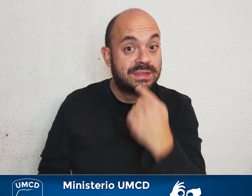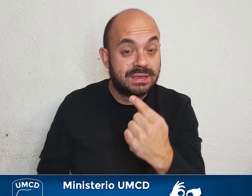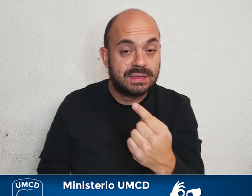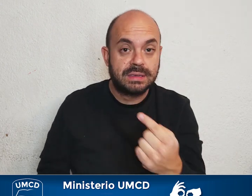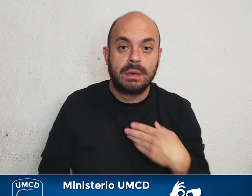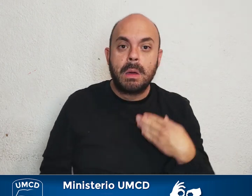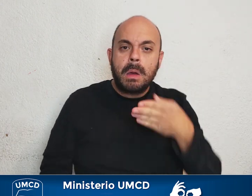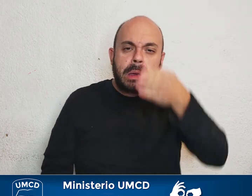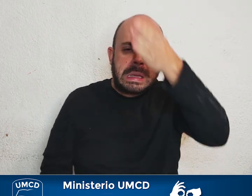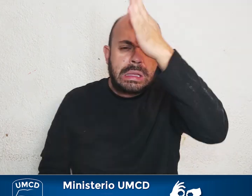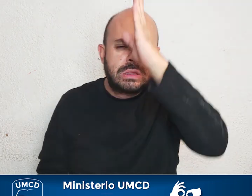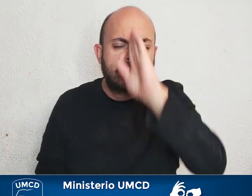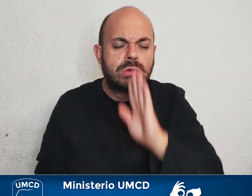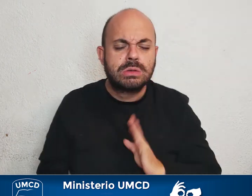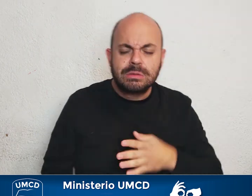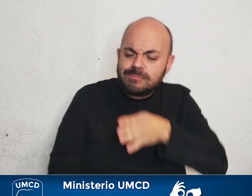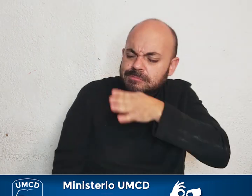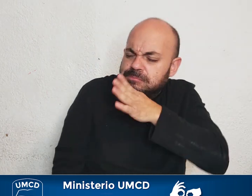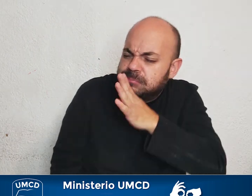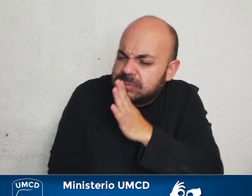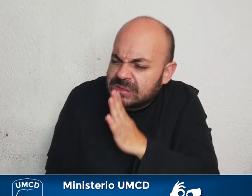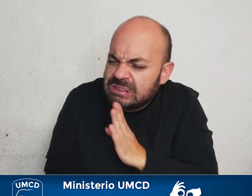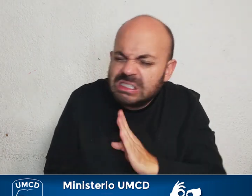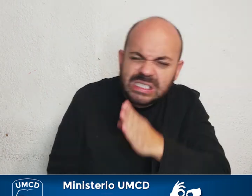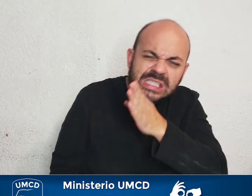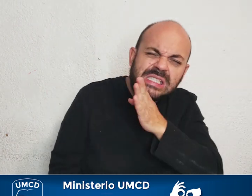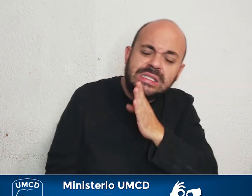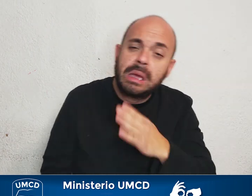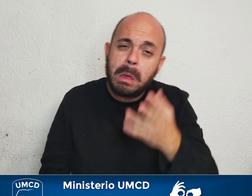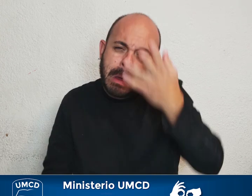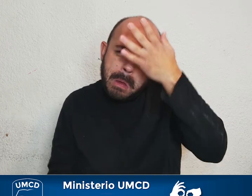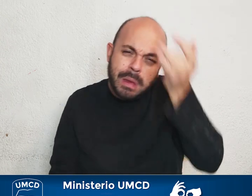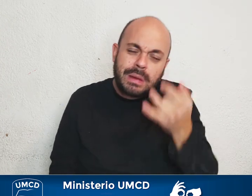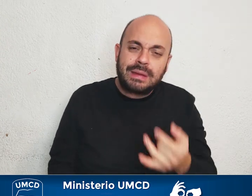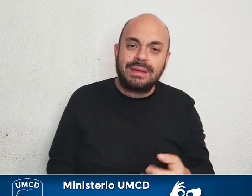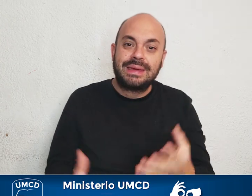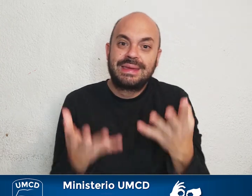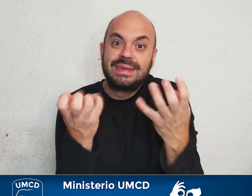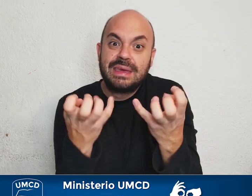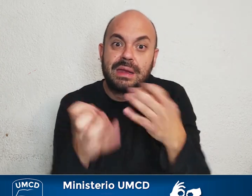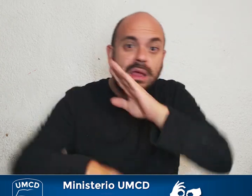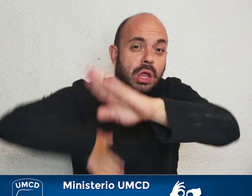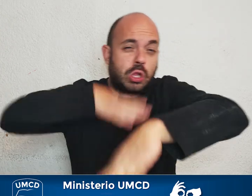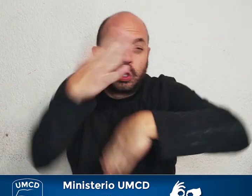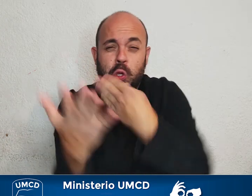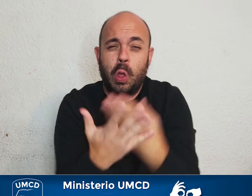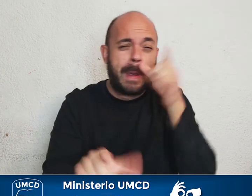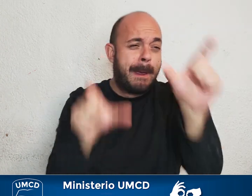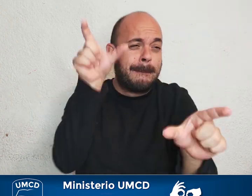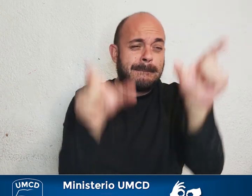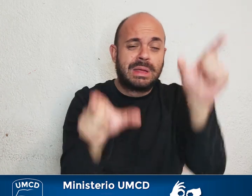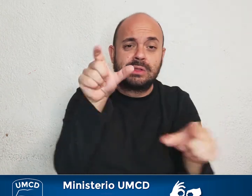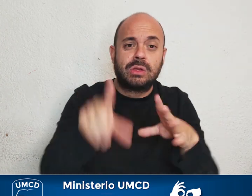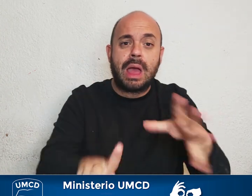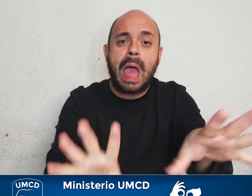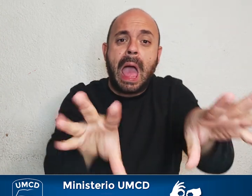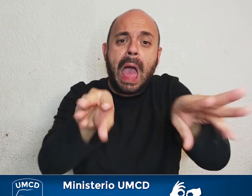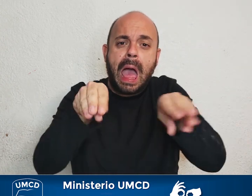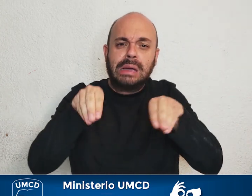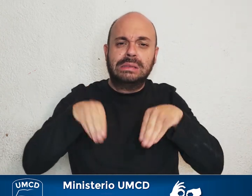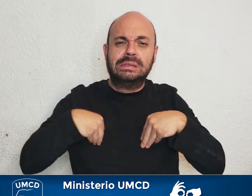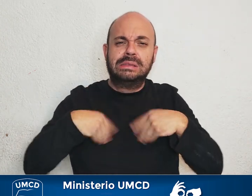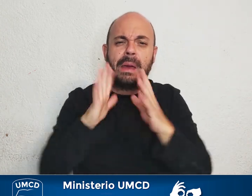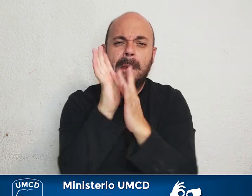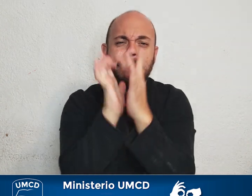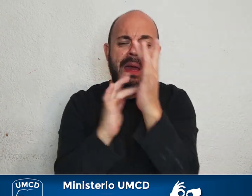claramente de que Dios es paciente para con nosotros, no queriendo que ninguno perezca, sino que todos procedan al